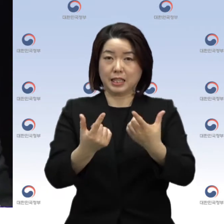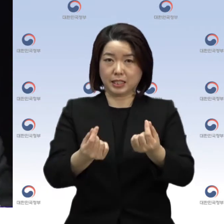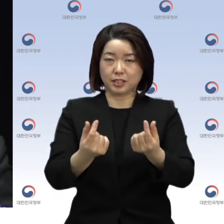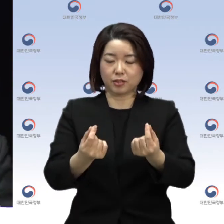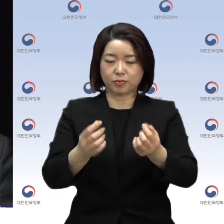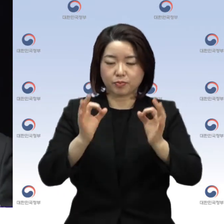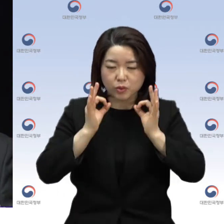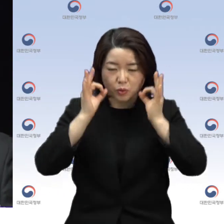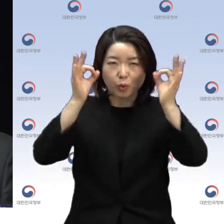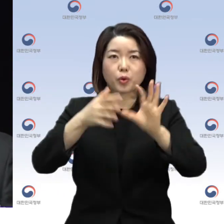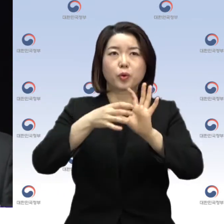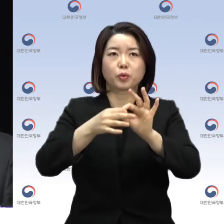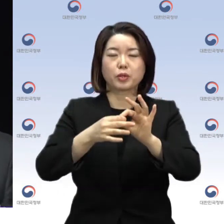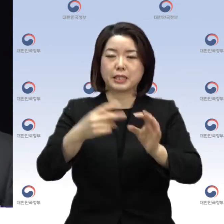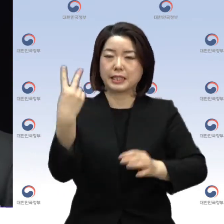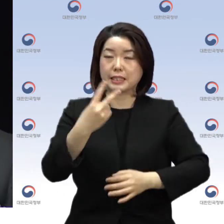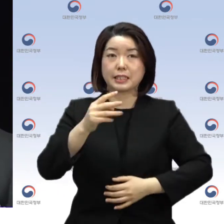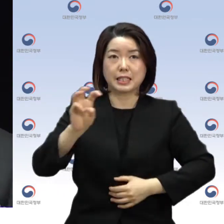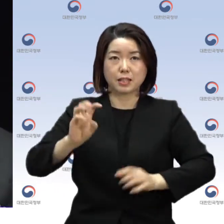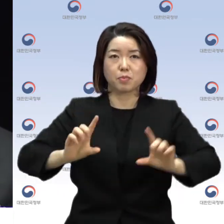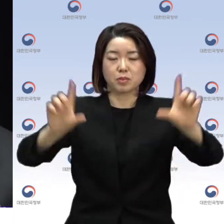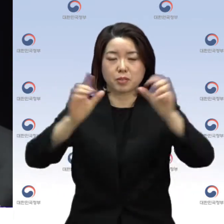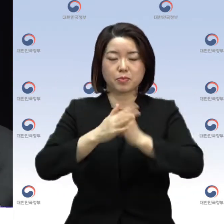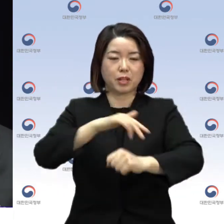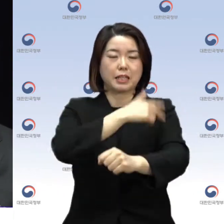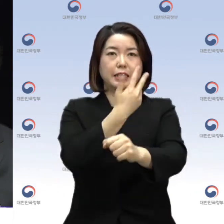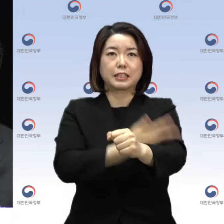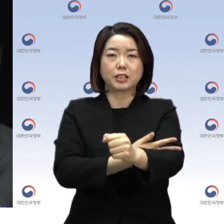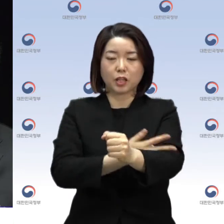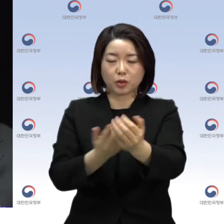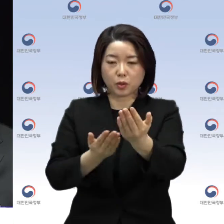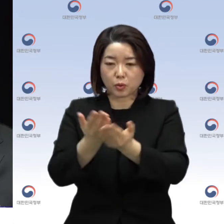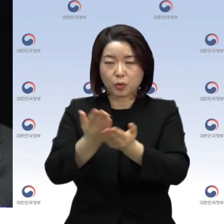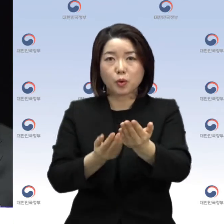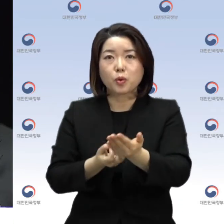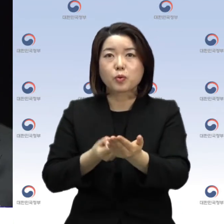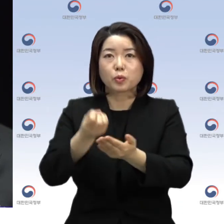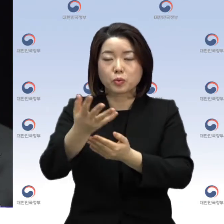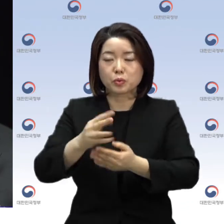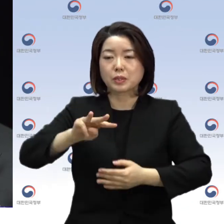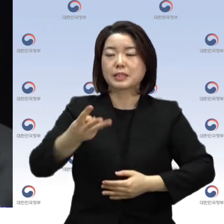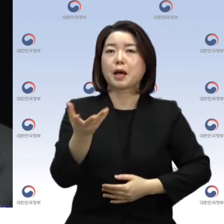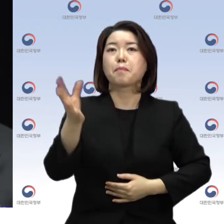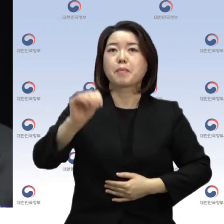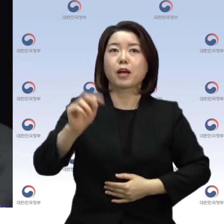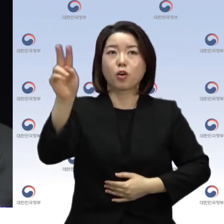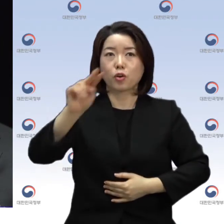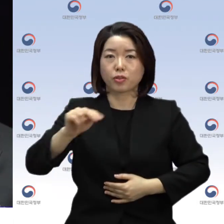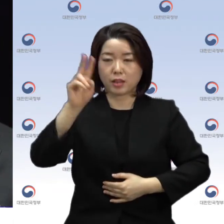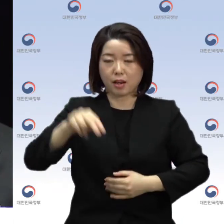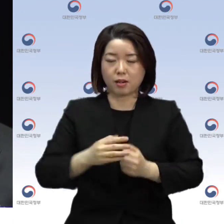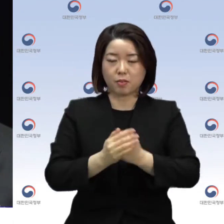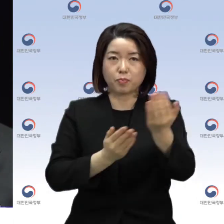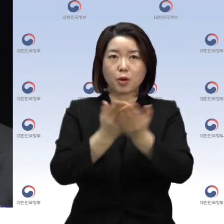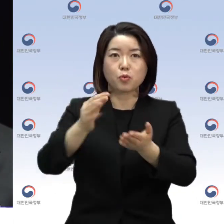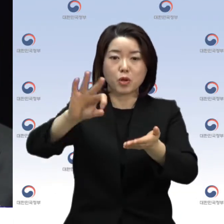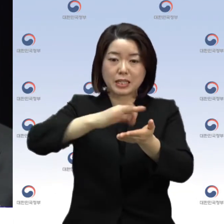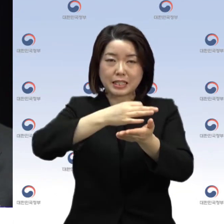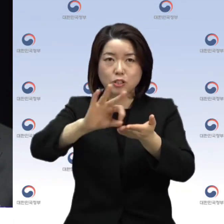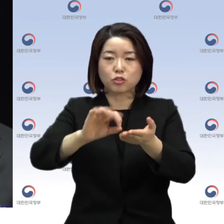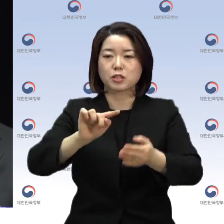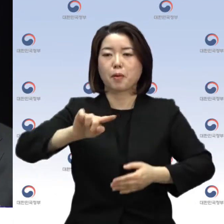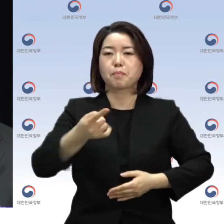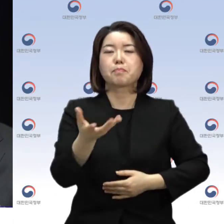이러한 노력을 통해서 2030년에는 저작권 수출 300억 달러 그리고 무역 소지 100억